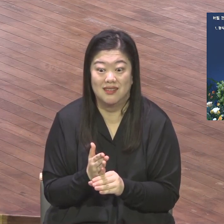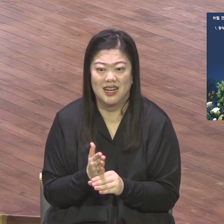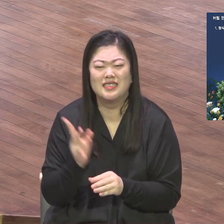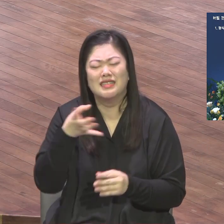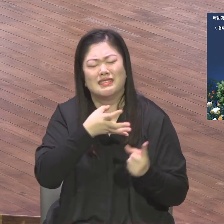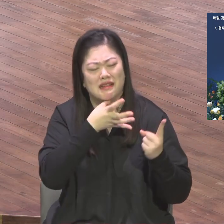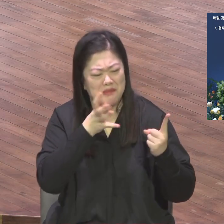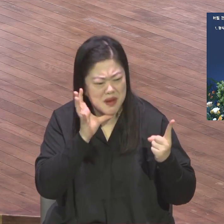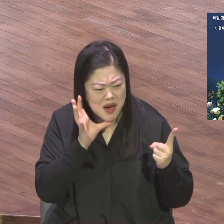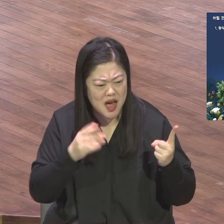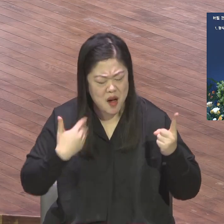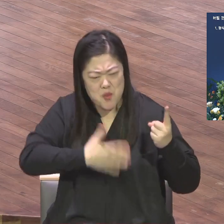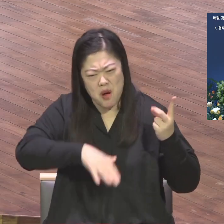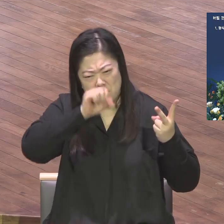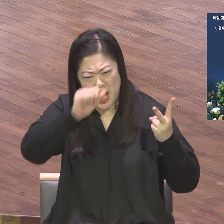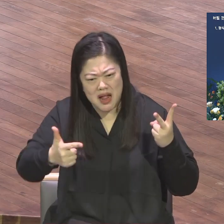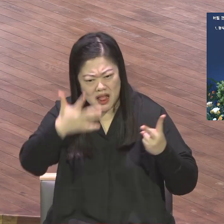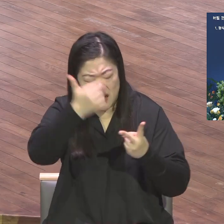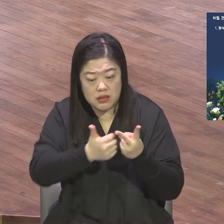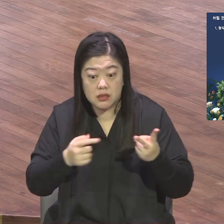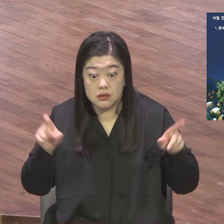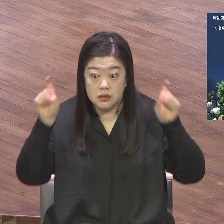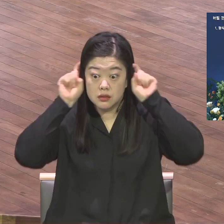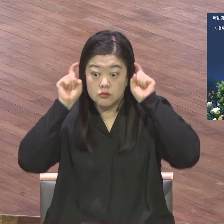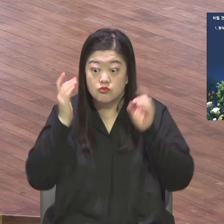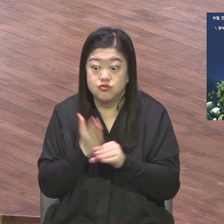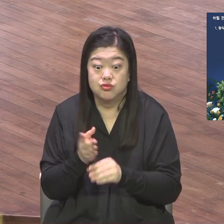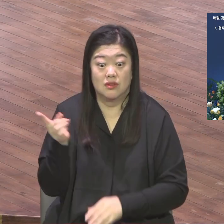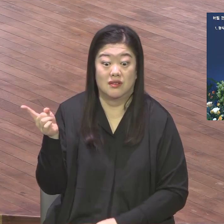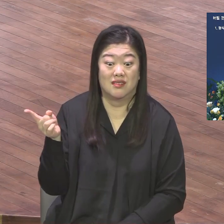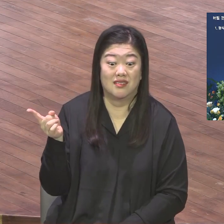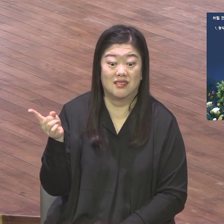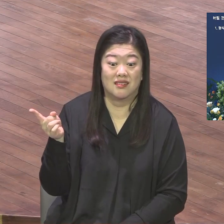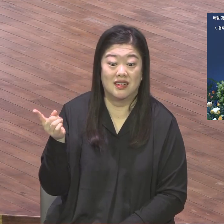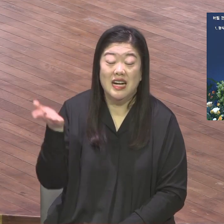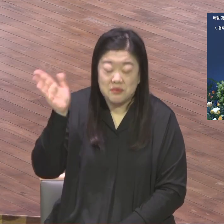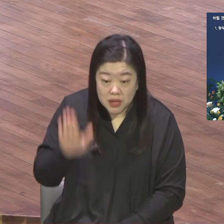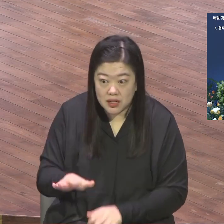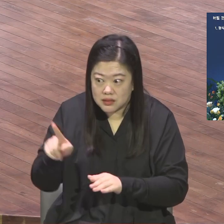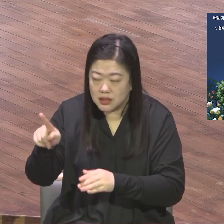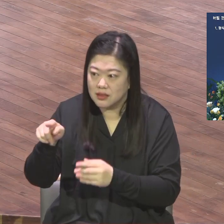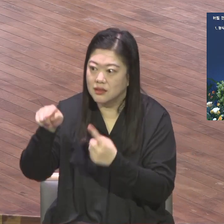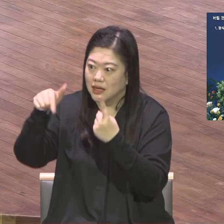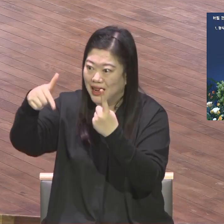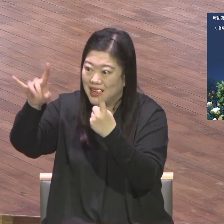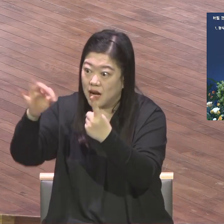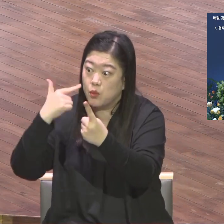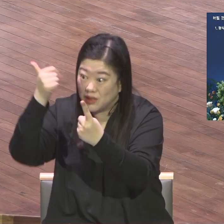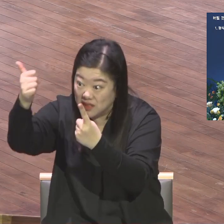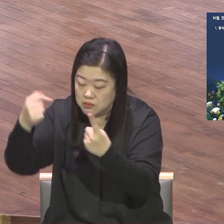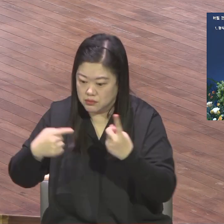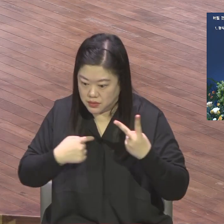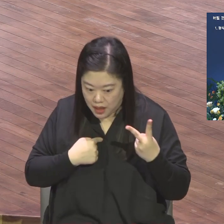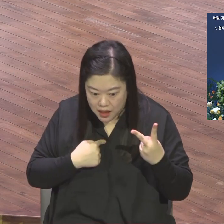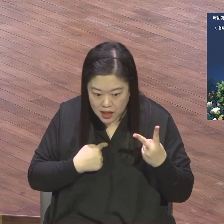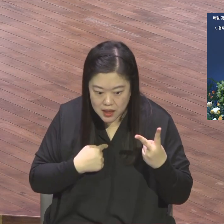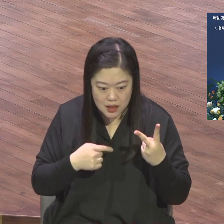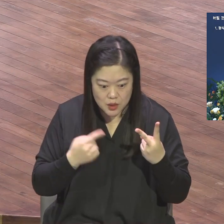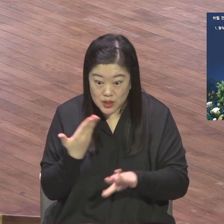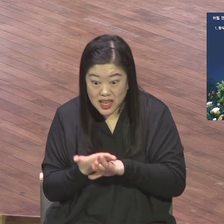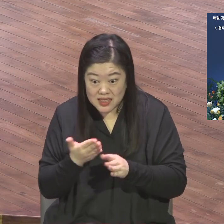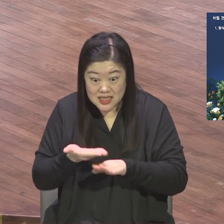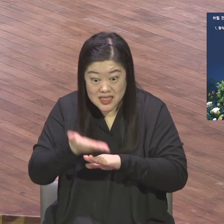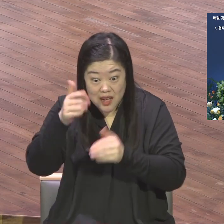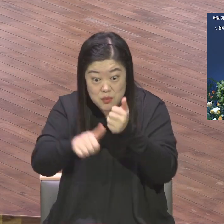깨달으면 살아있는 거요. 그 정도 아니라 세계복음을 승인받고 있는 거요. 너무 감사하지요. 이 복음 깨달은